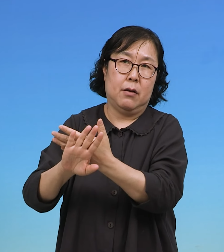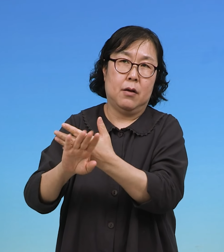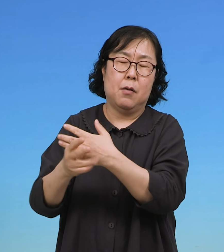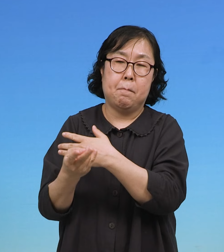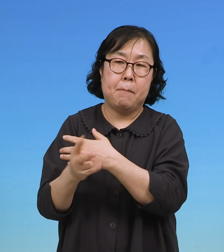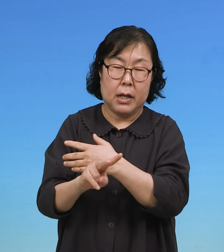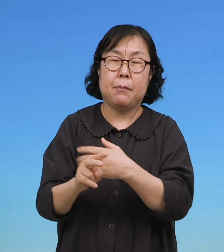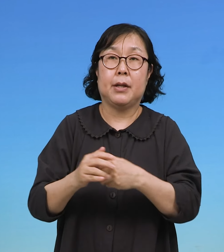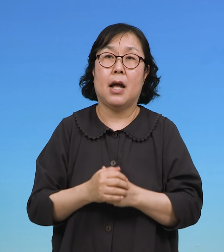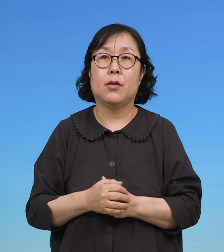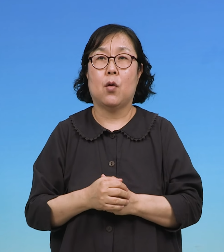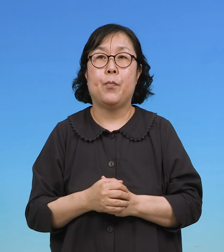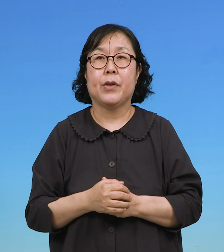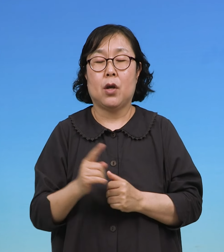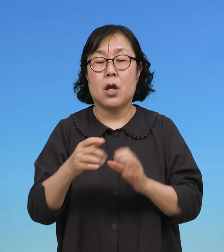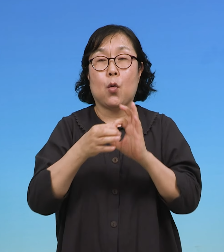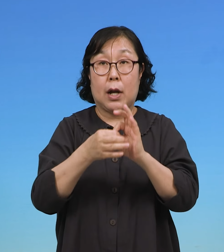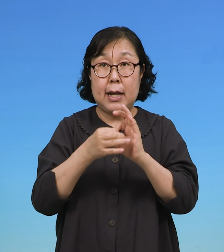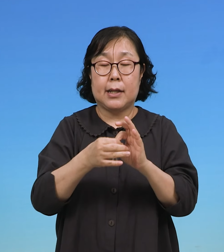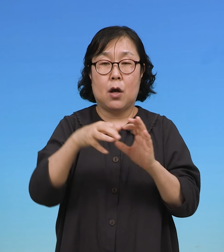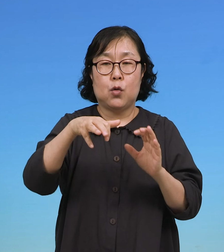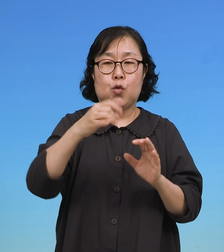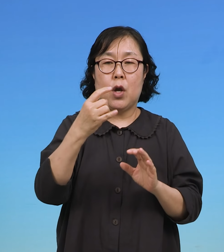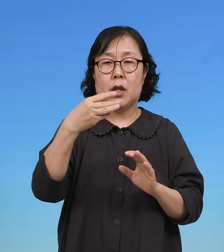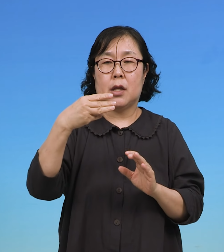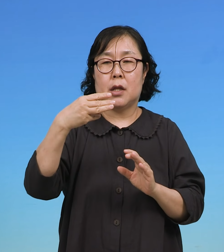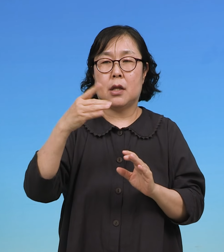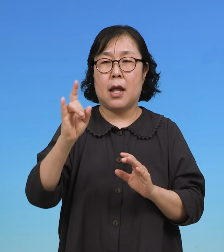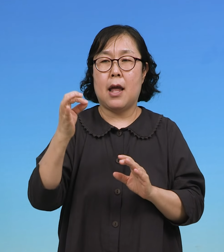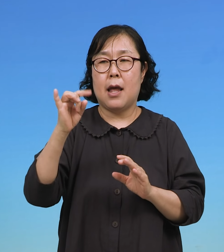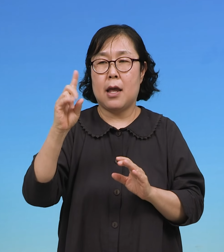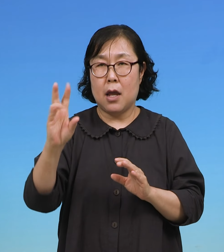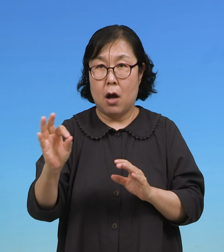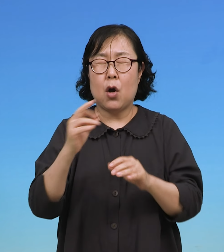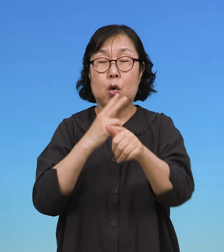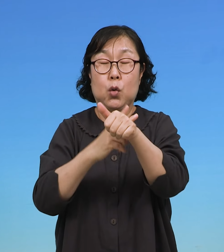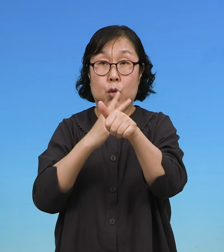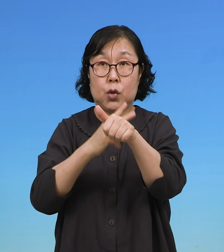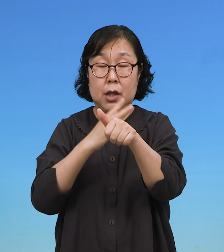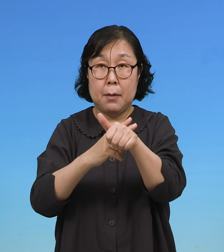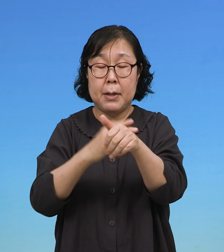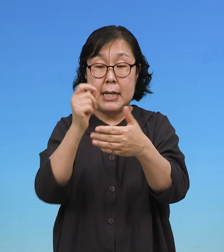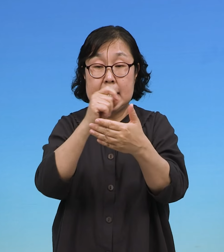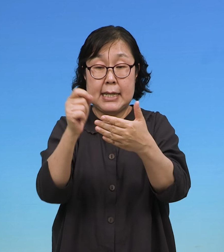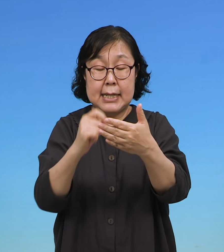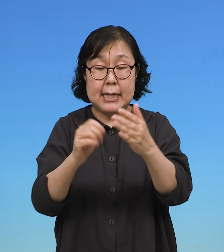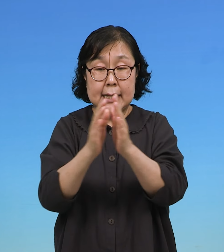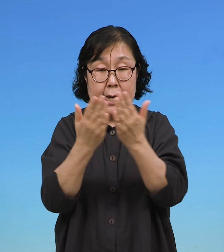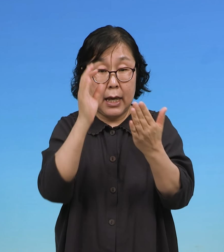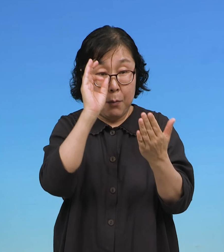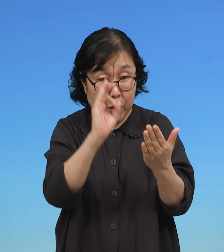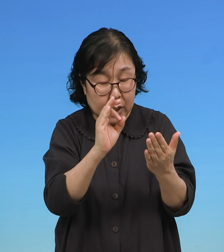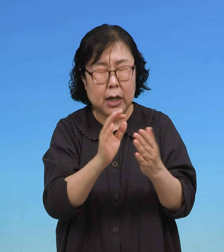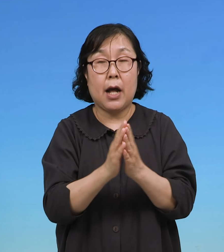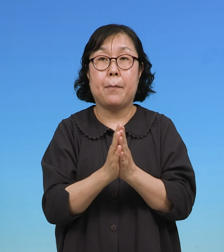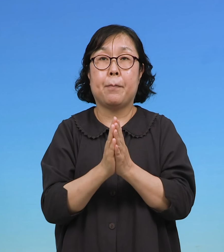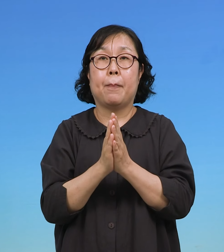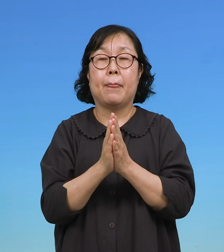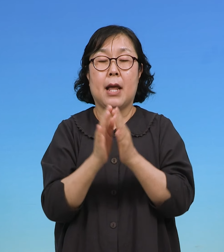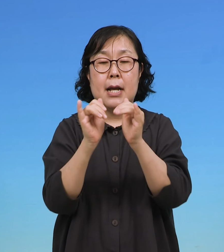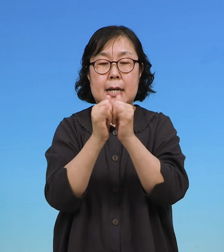이것과 관련해서 또 최태영 교수님이 쓴 책에 보니까 오늘 본문과 관련해서 이런 설명을 하는 글을 제가